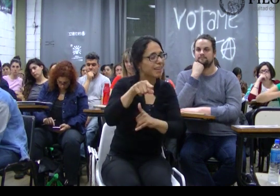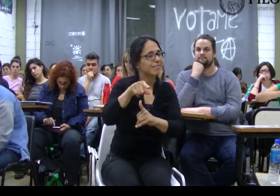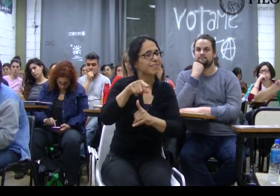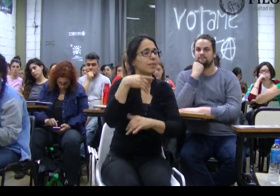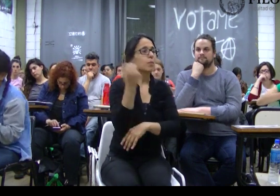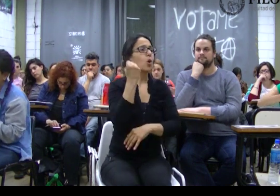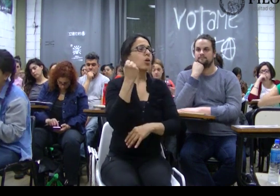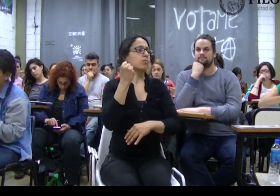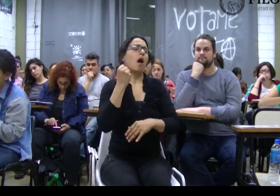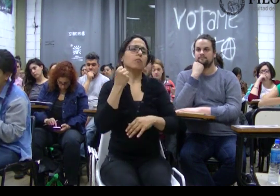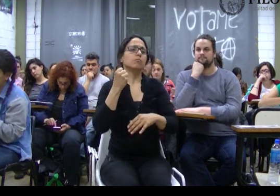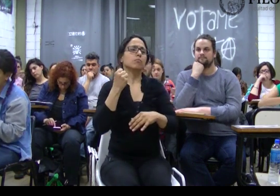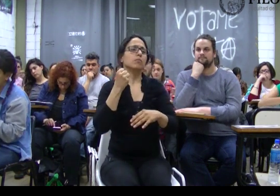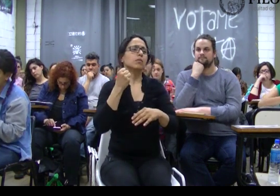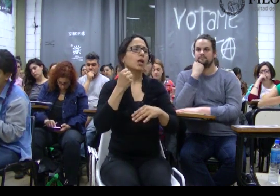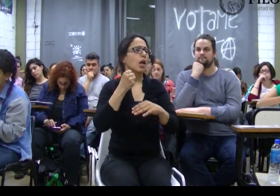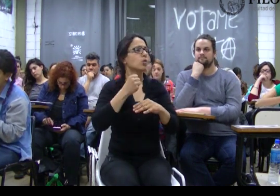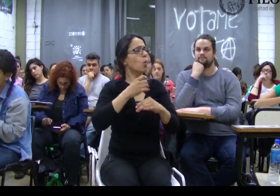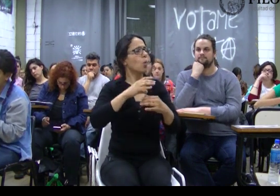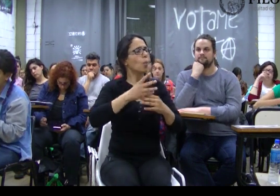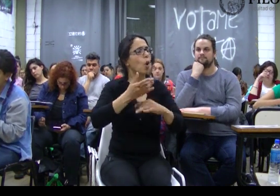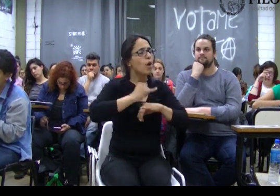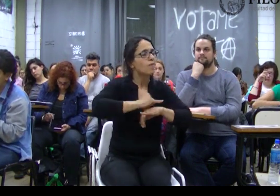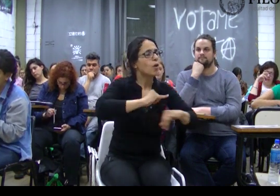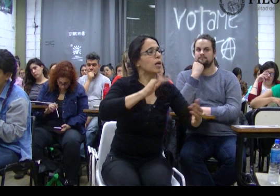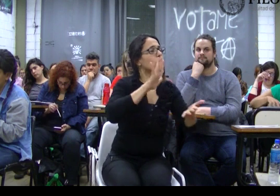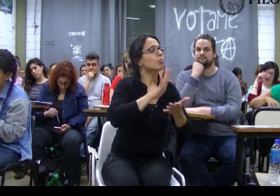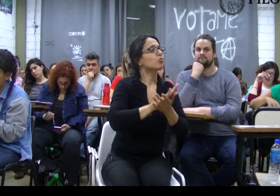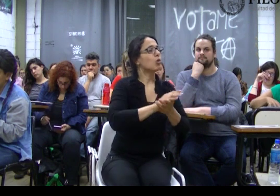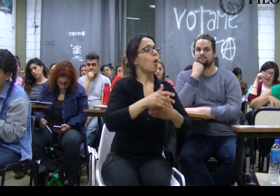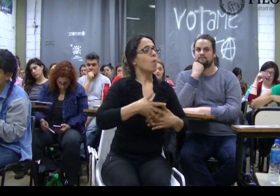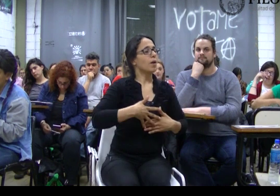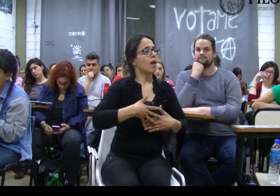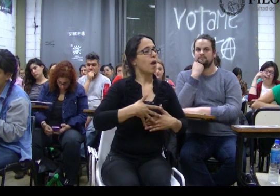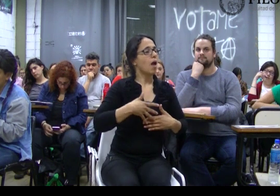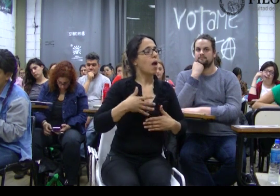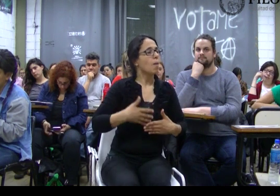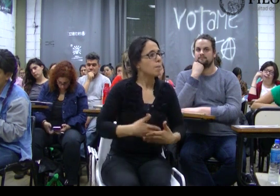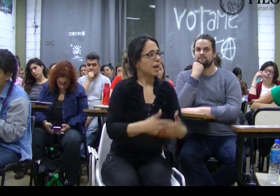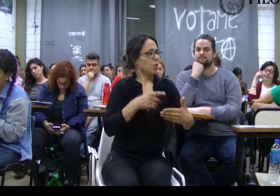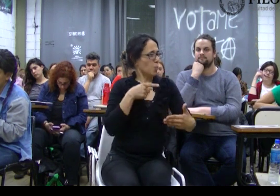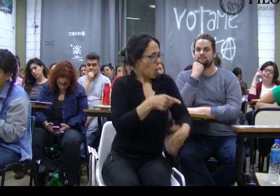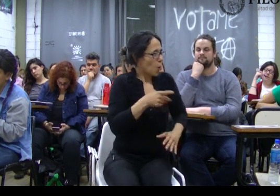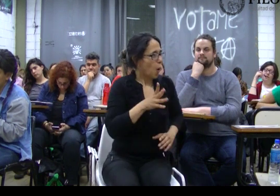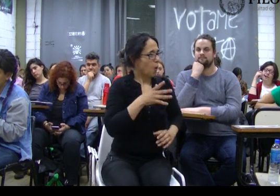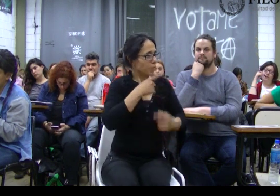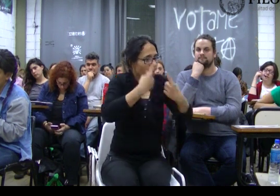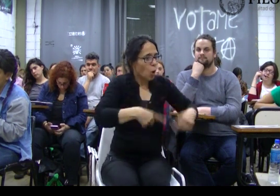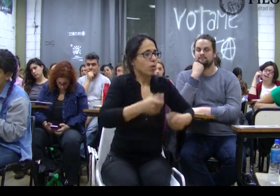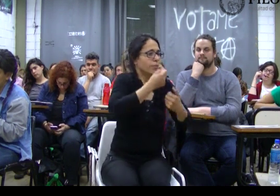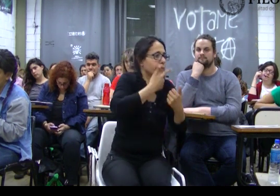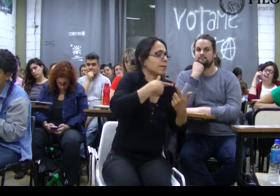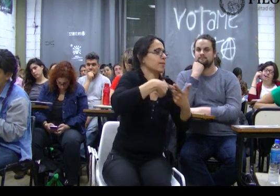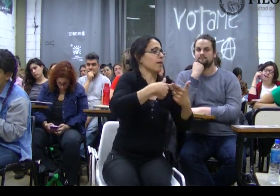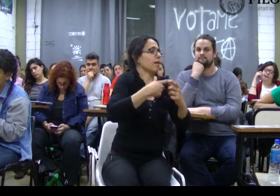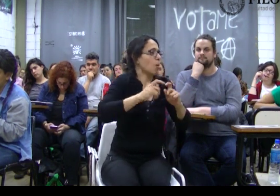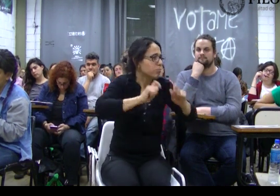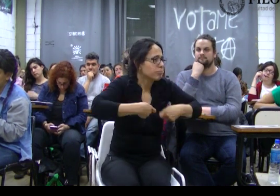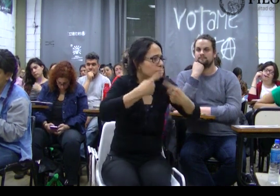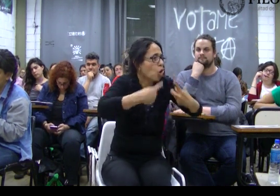lo que son todas las cuestiones de métodos anticonceptivos, etc. Bien, un